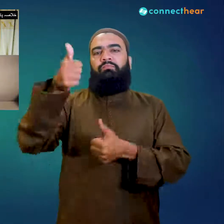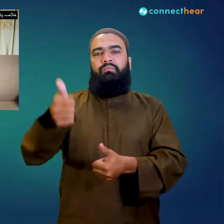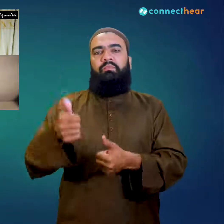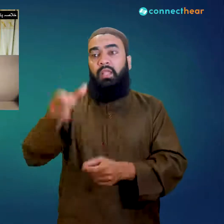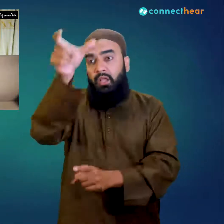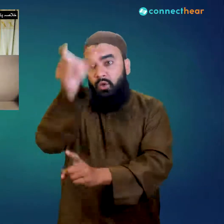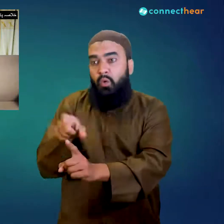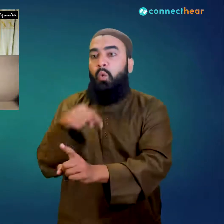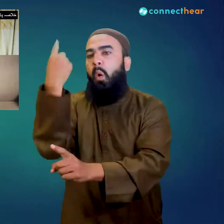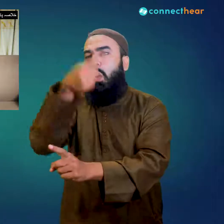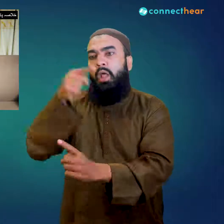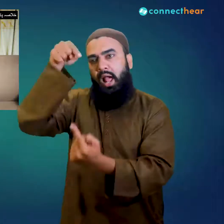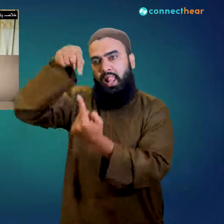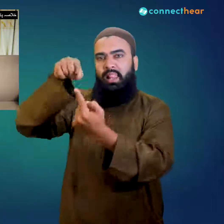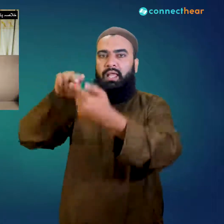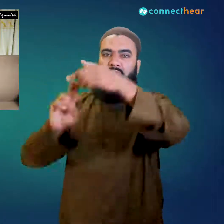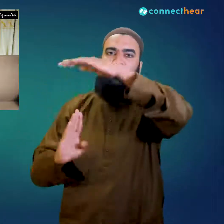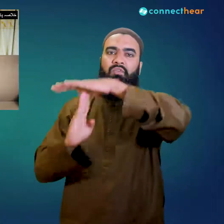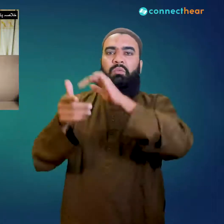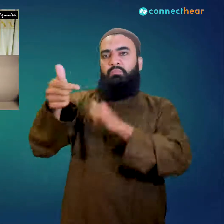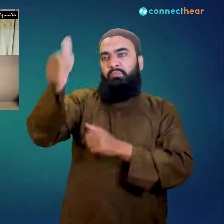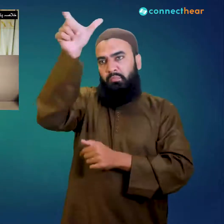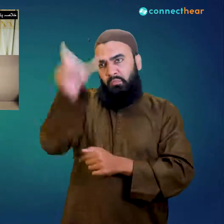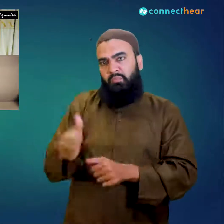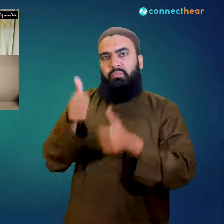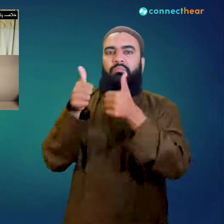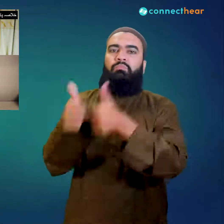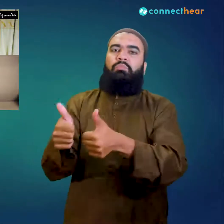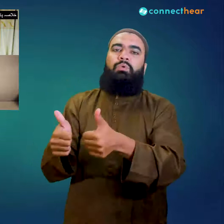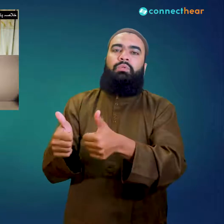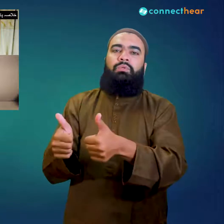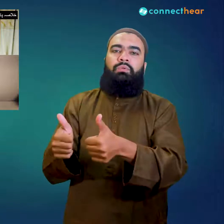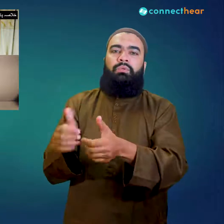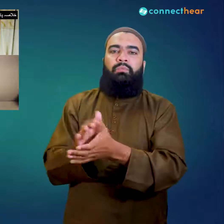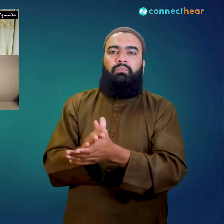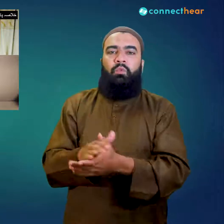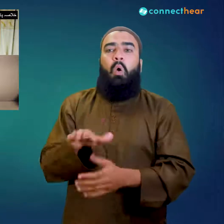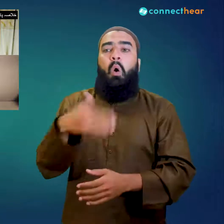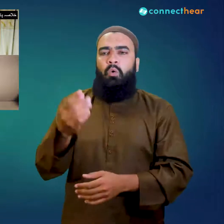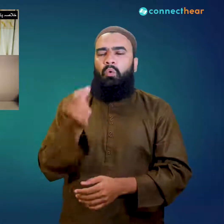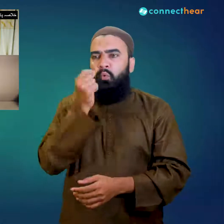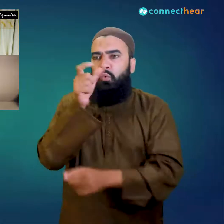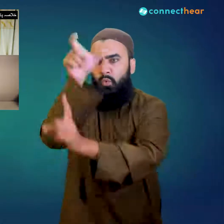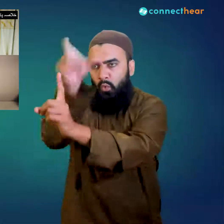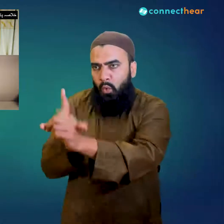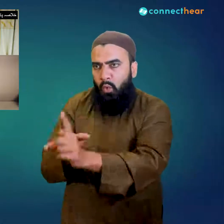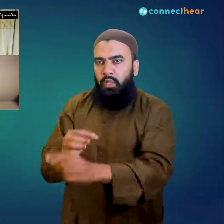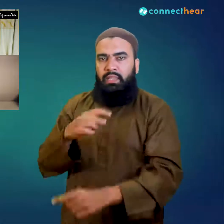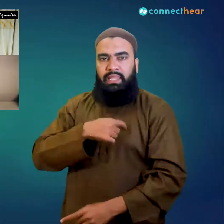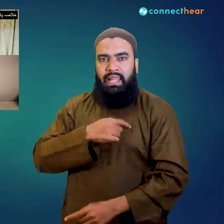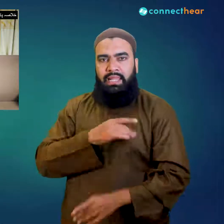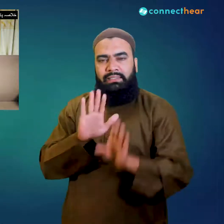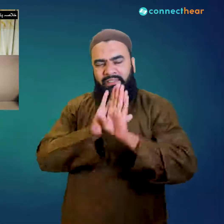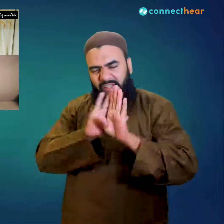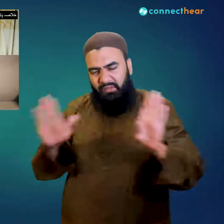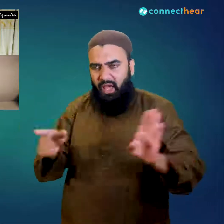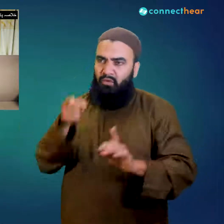سے ان احکامات پر، ان اعمال پر عمل کریں گے تو اللہ رب العزت انہیں اجر عطا فرمائیں